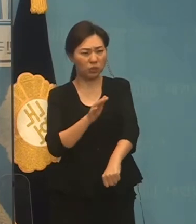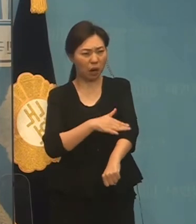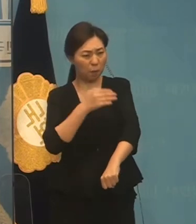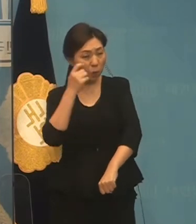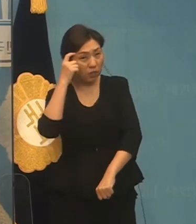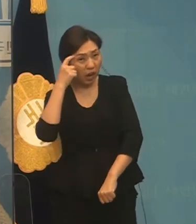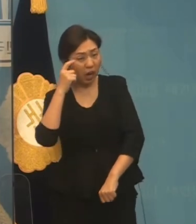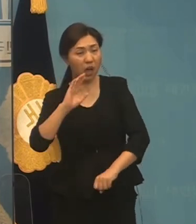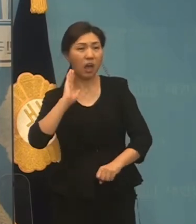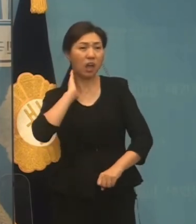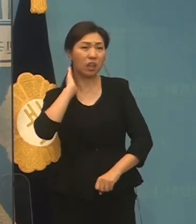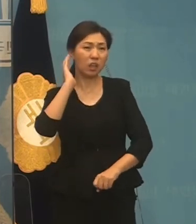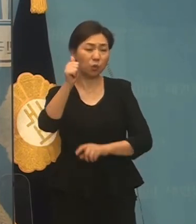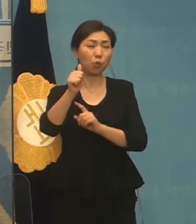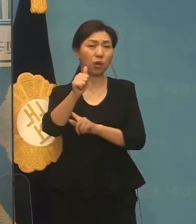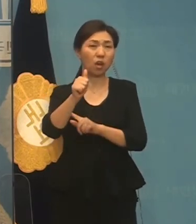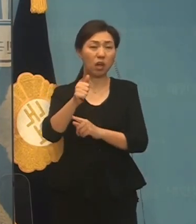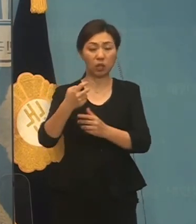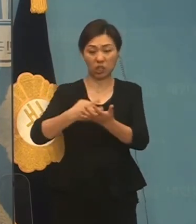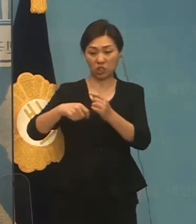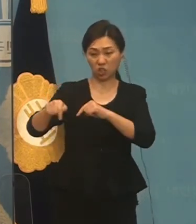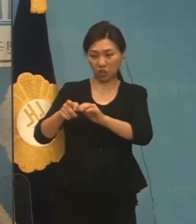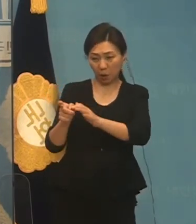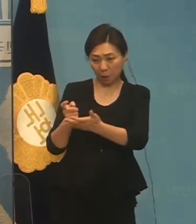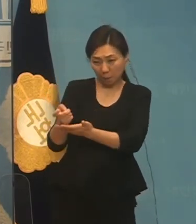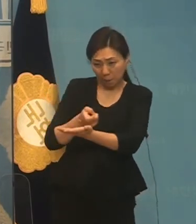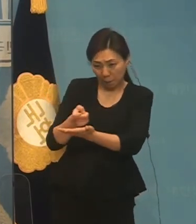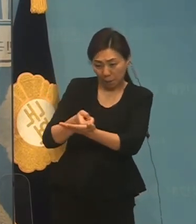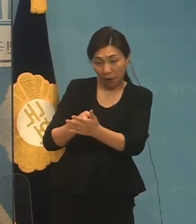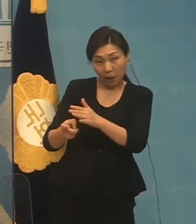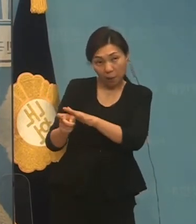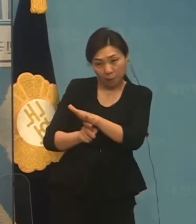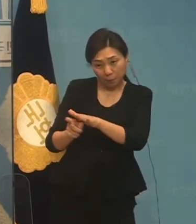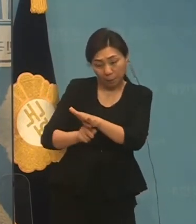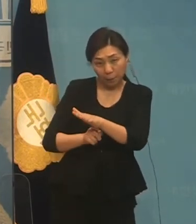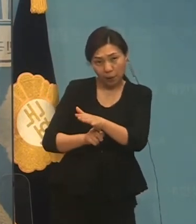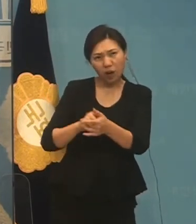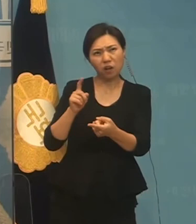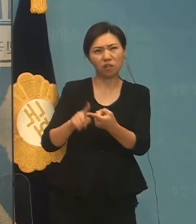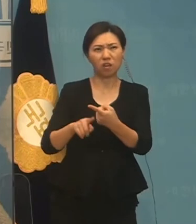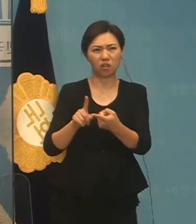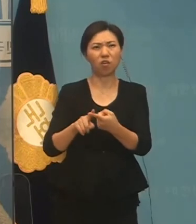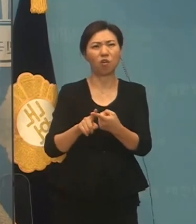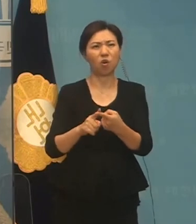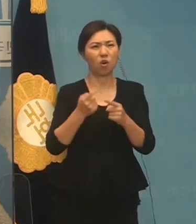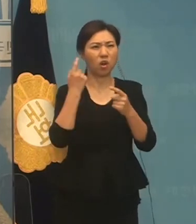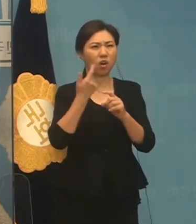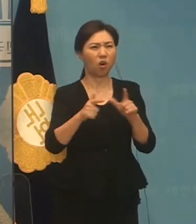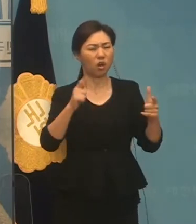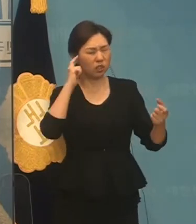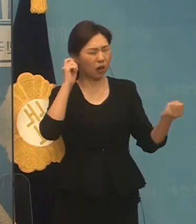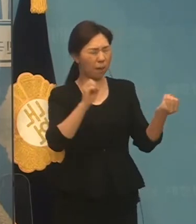대선 후보로서 너무나 부족한 모습으로 연일 논란의 중심이 되고 있습니다.